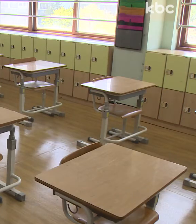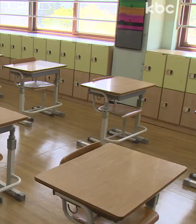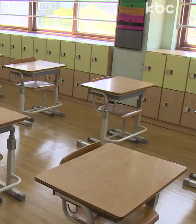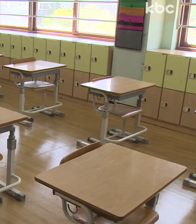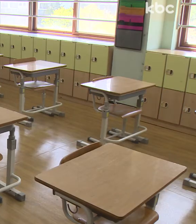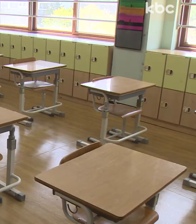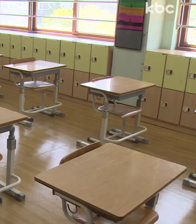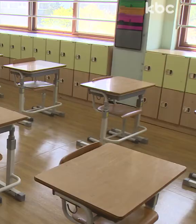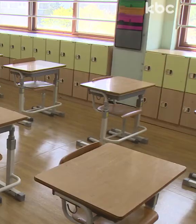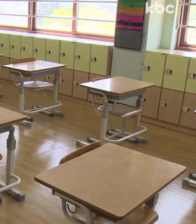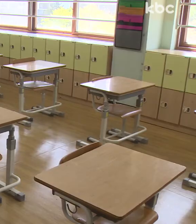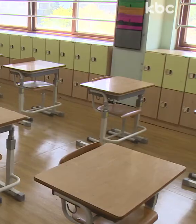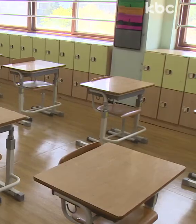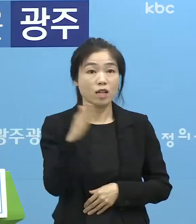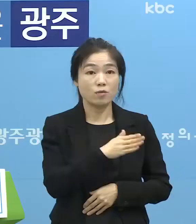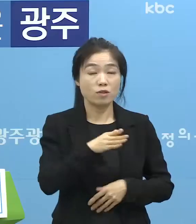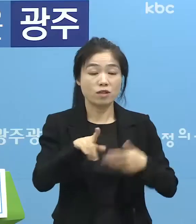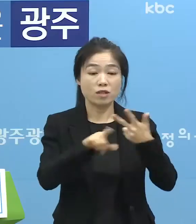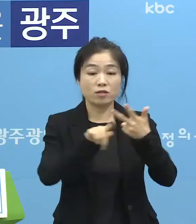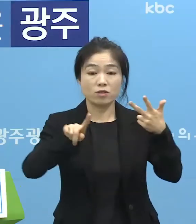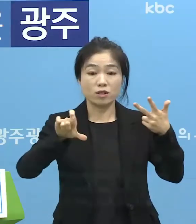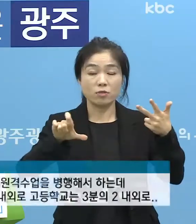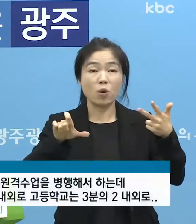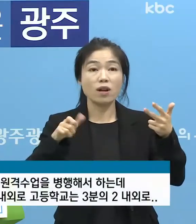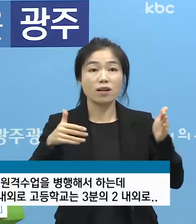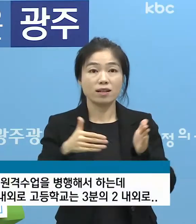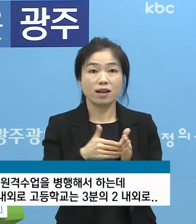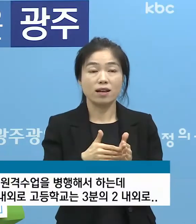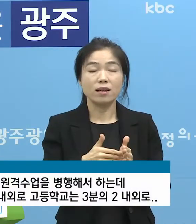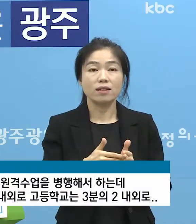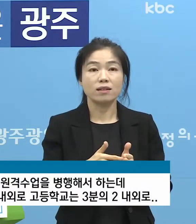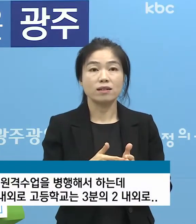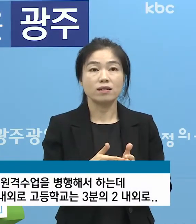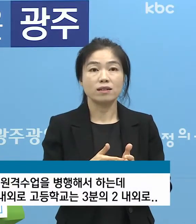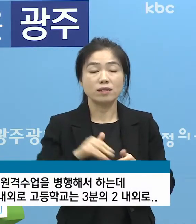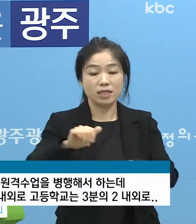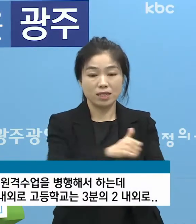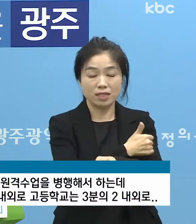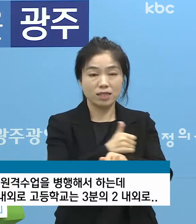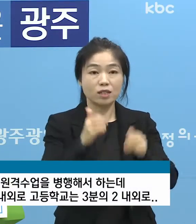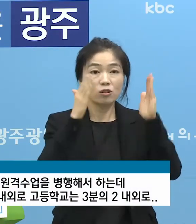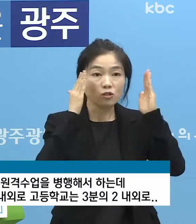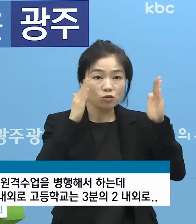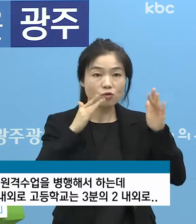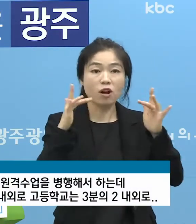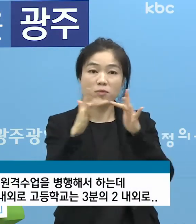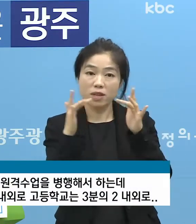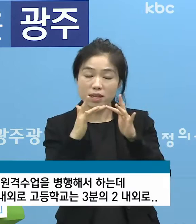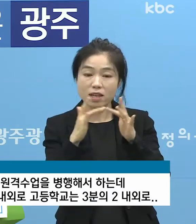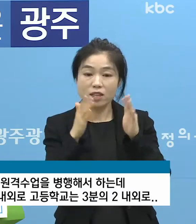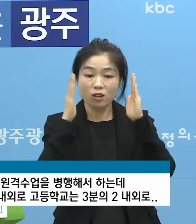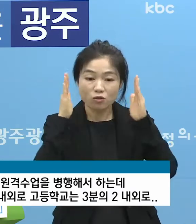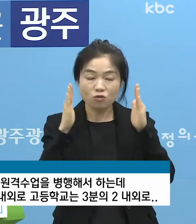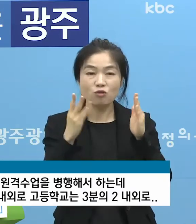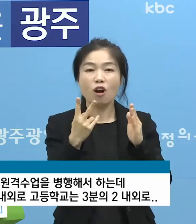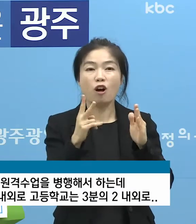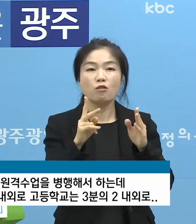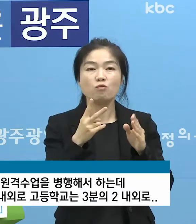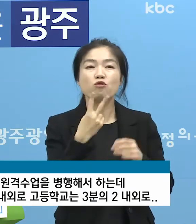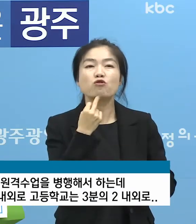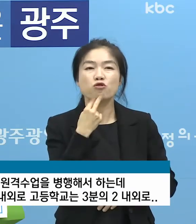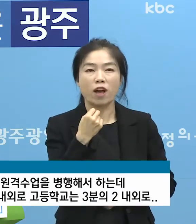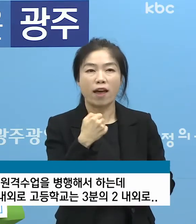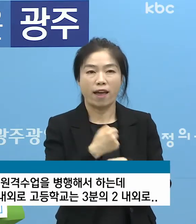정상 등교합니다. 15일까지 등교 수업과 원격 수업을